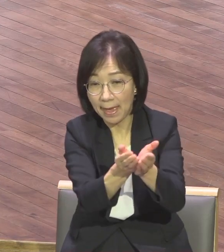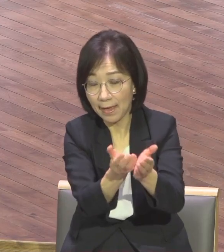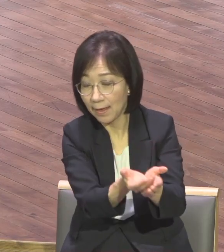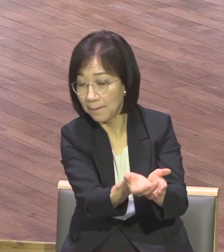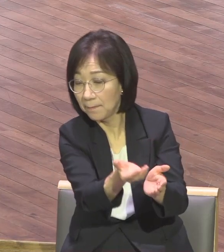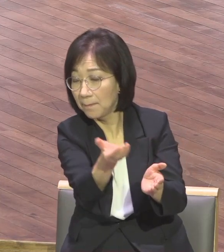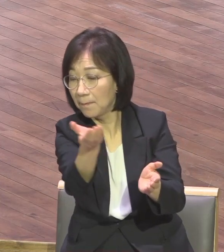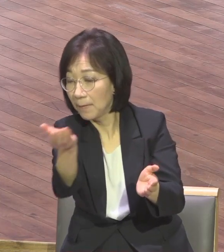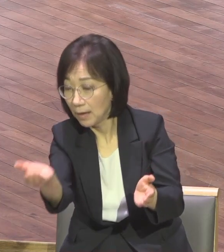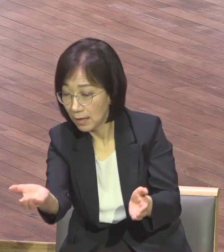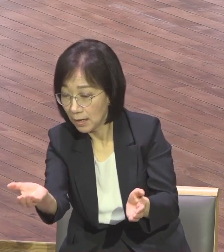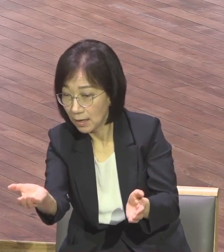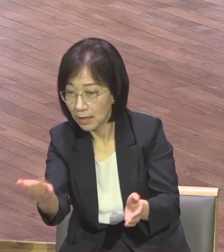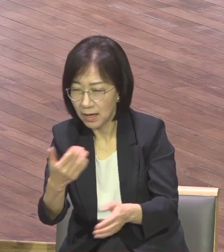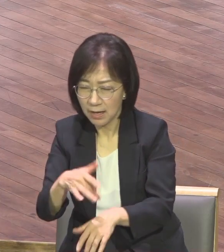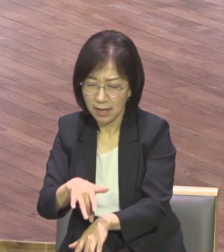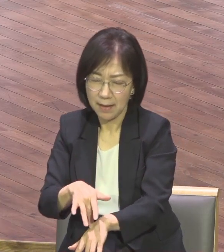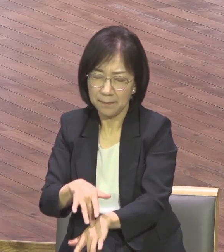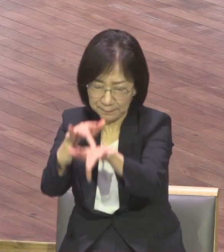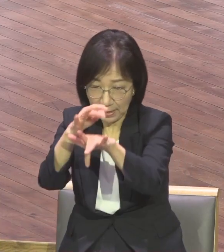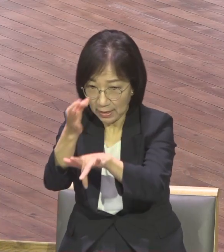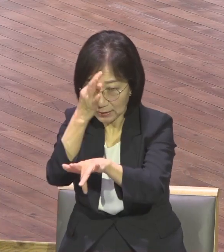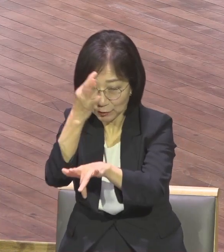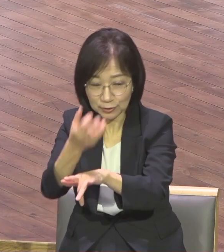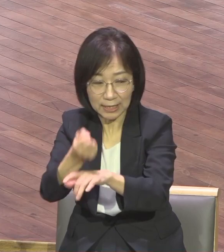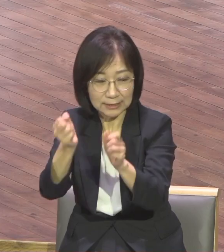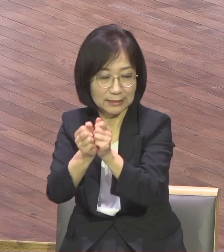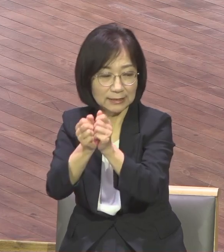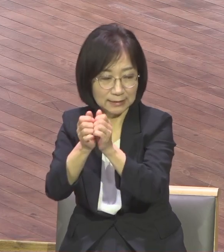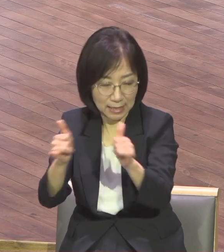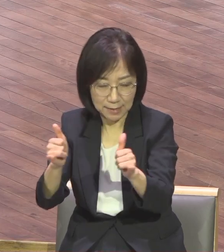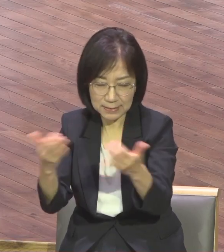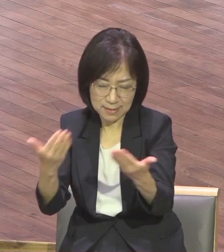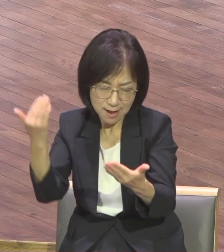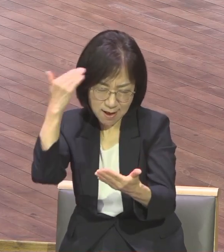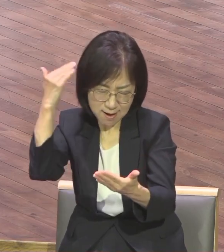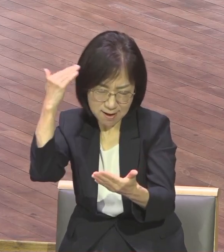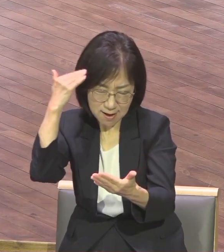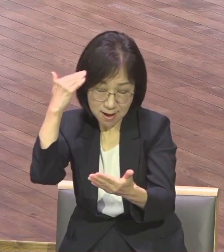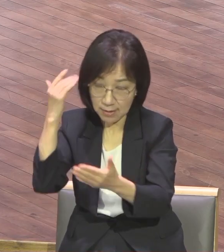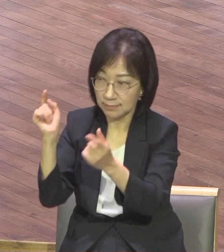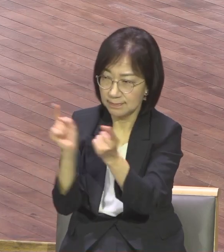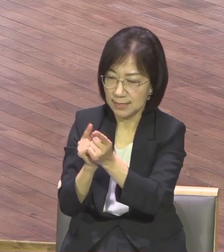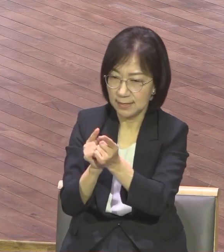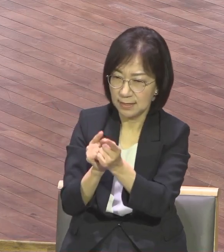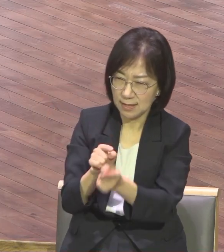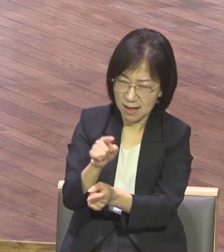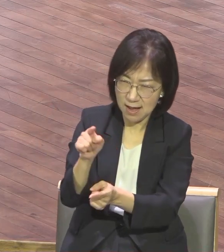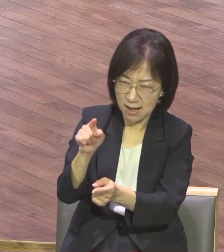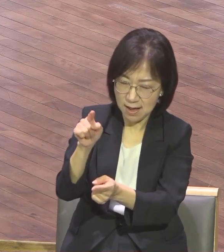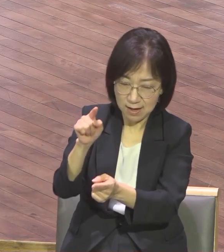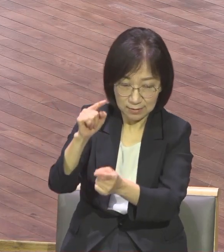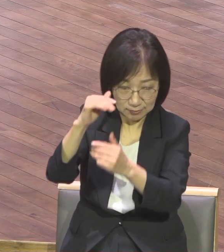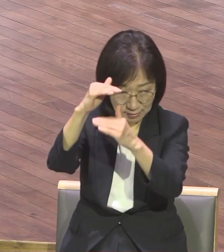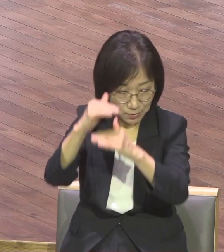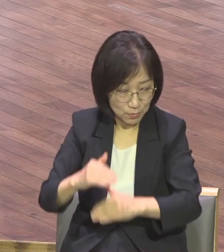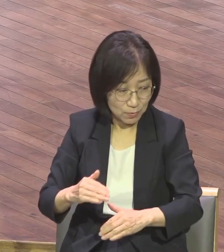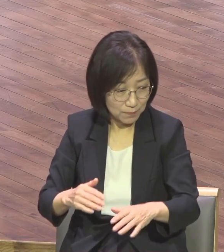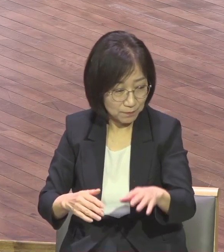마술사 엘루마가 총독의 복음을 받지 못하도 온갖 방해를 다할 때 그걸 물치는 모습이 쫙 나오죠. 자, 9절